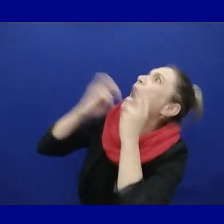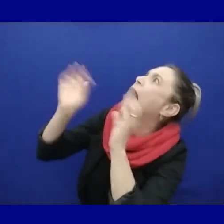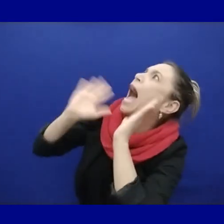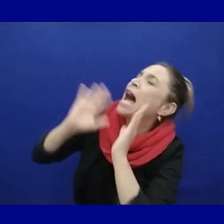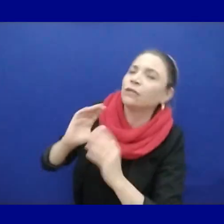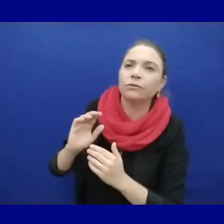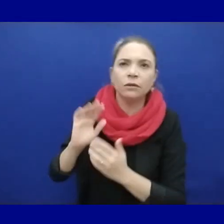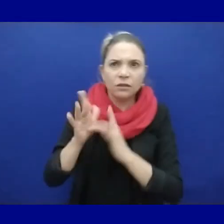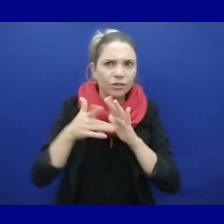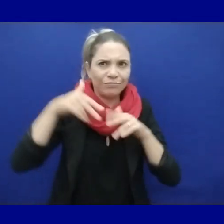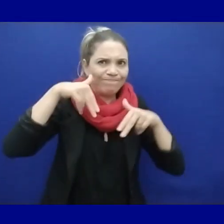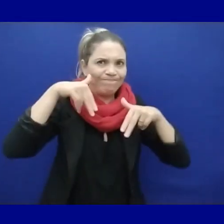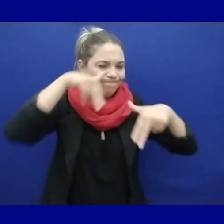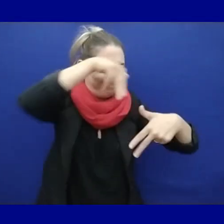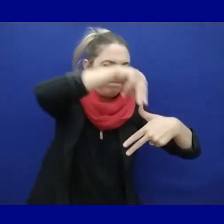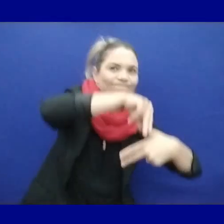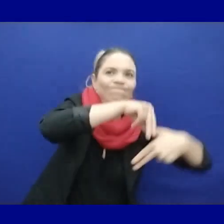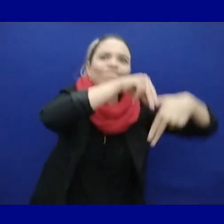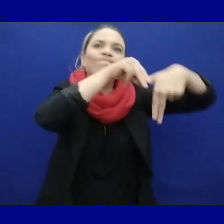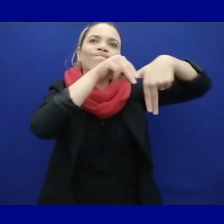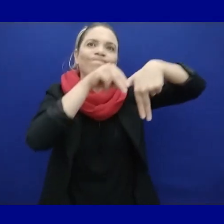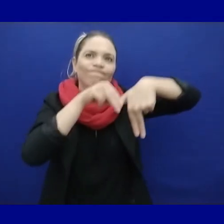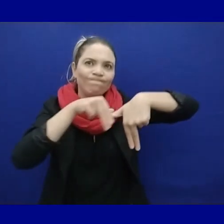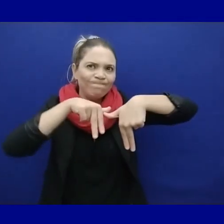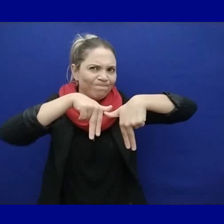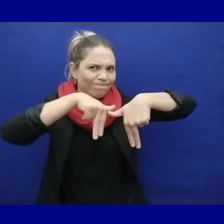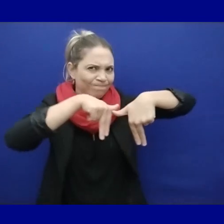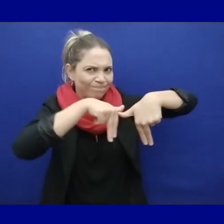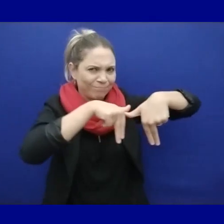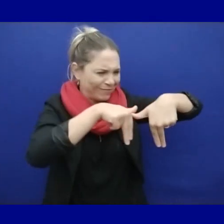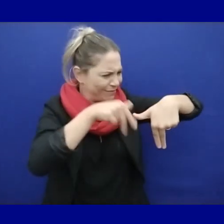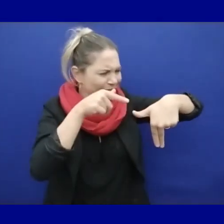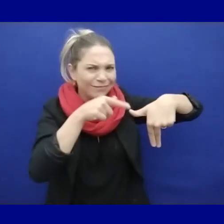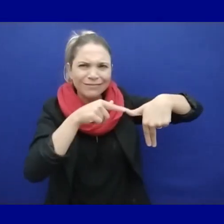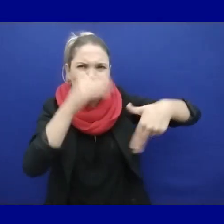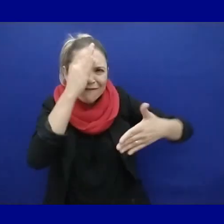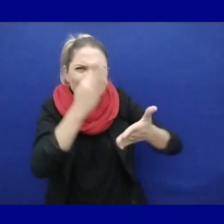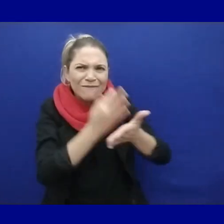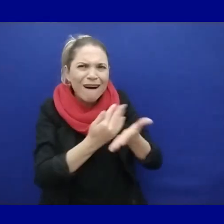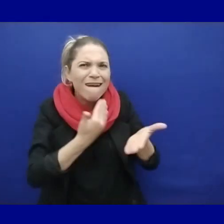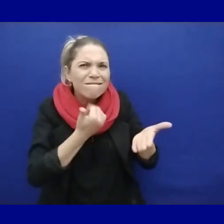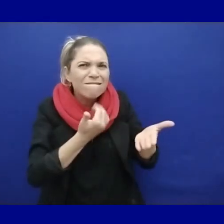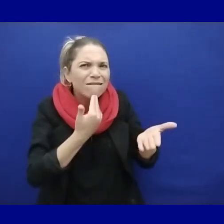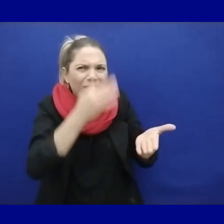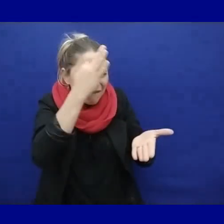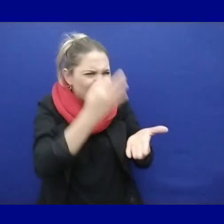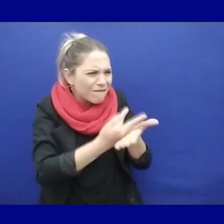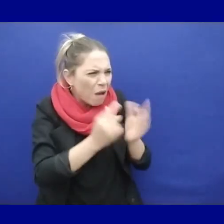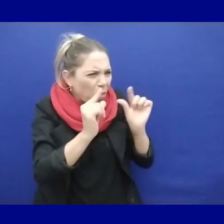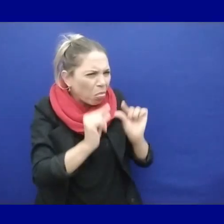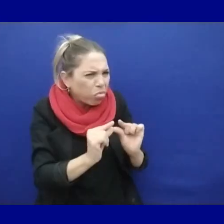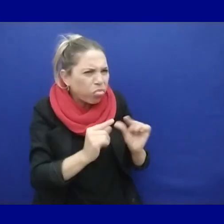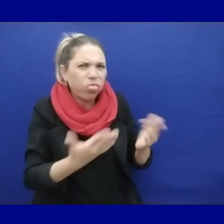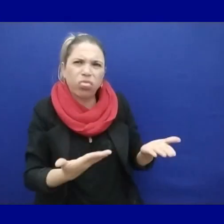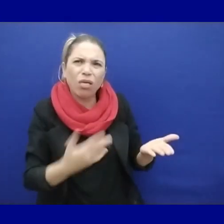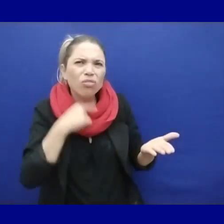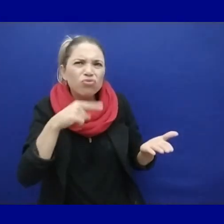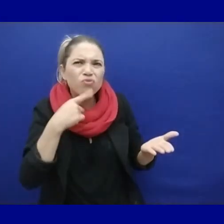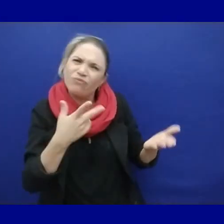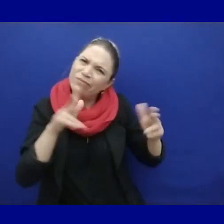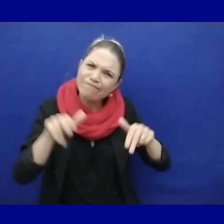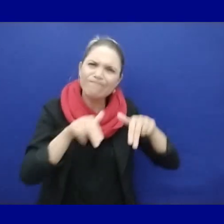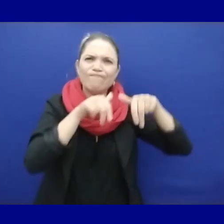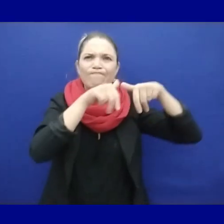Jesus, estendendo a mão, tomou e lhe disse: Homem de pequena fé, por que duvidaste?